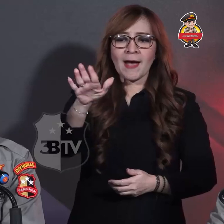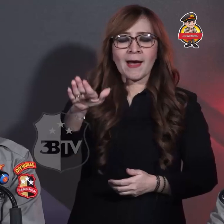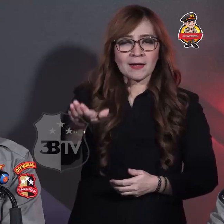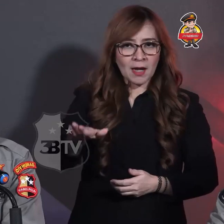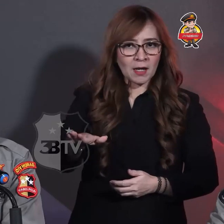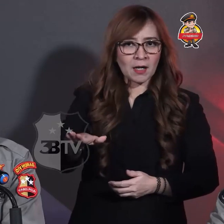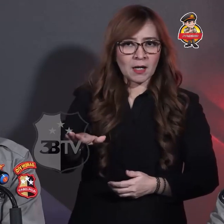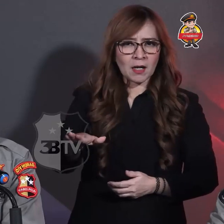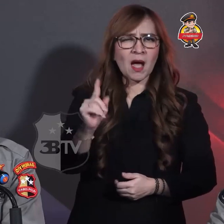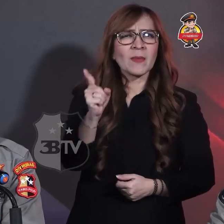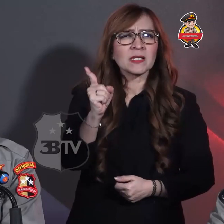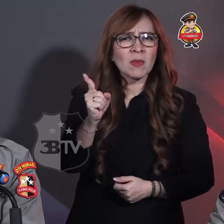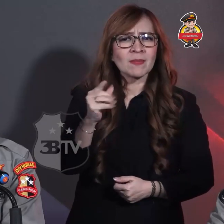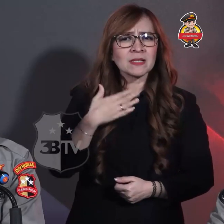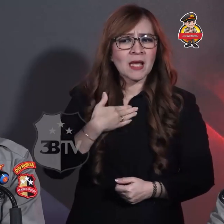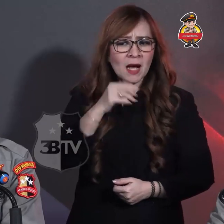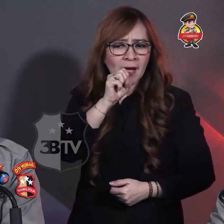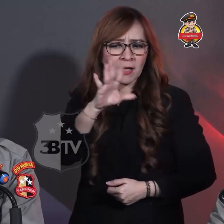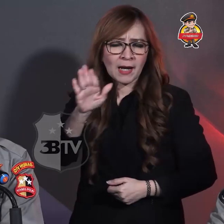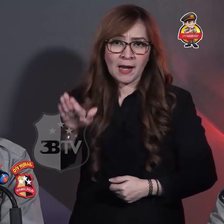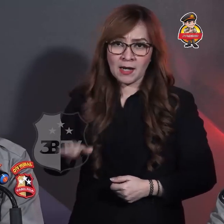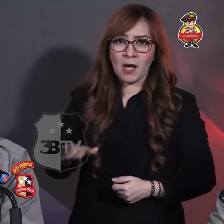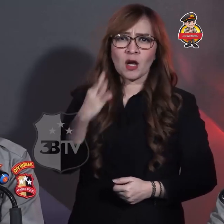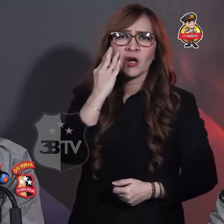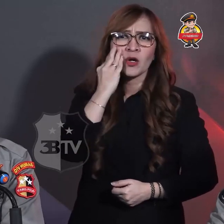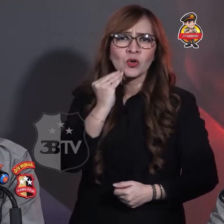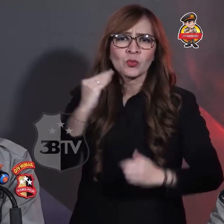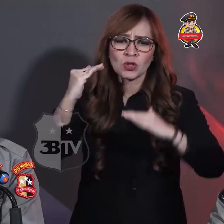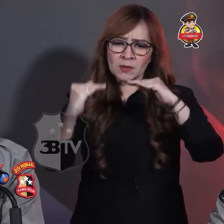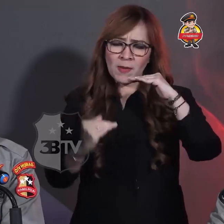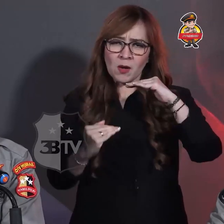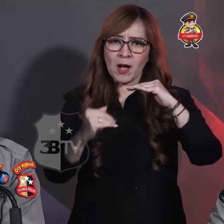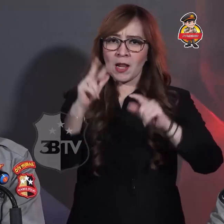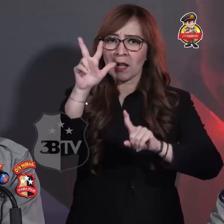anak? Karena umurnya di bawah 18 tahun.